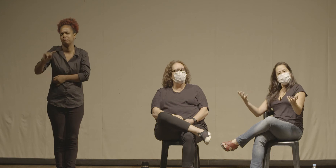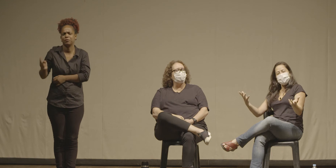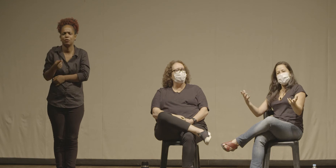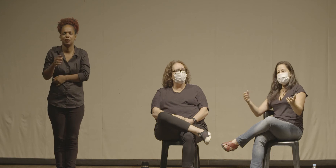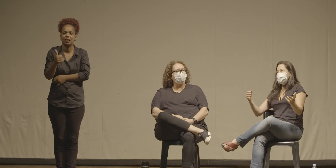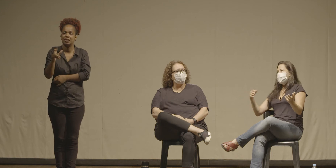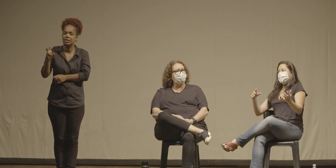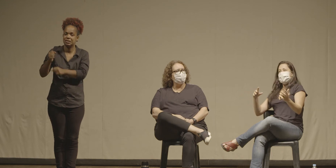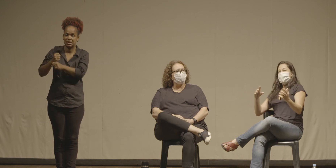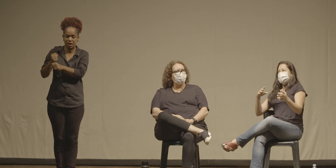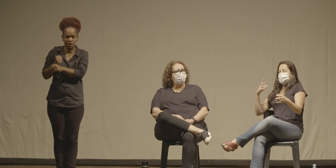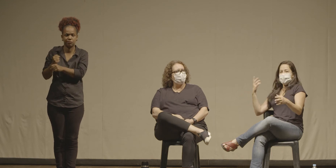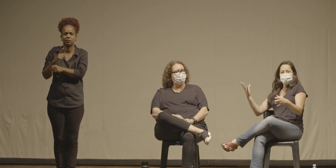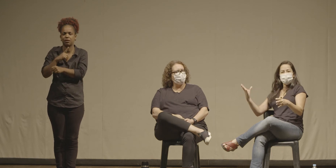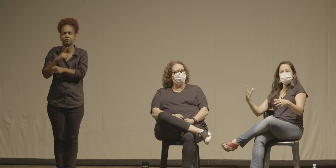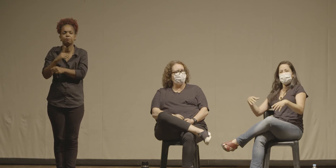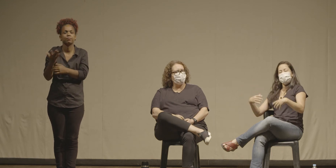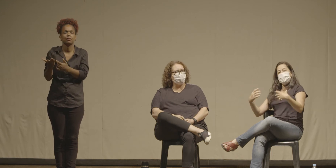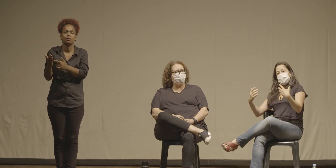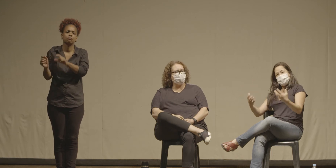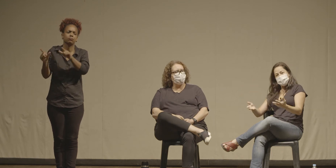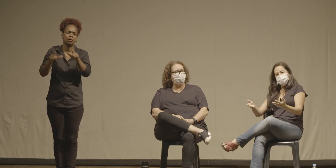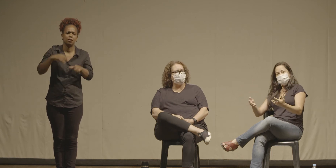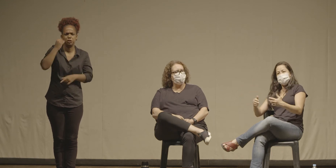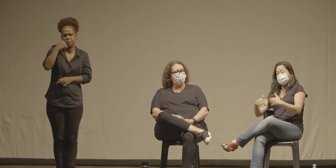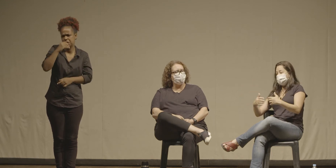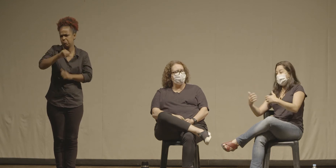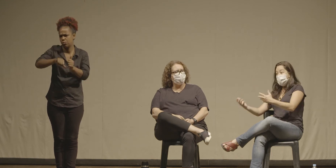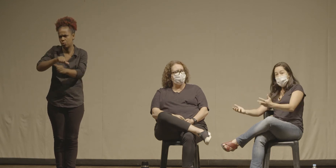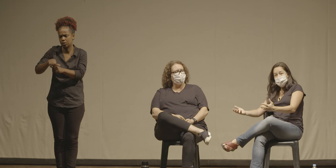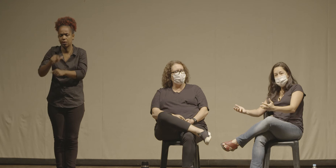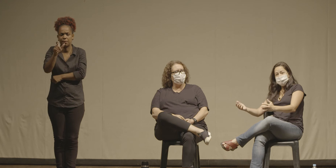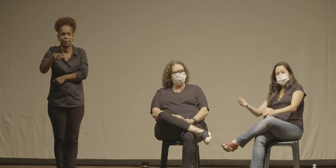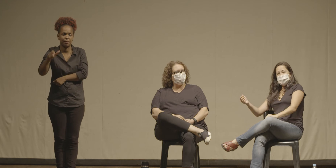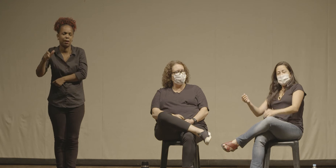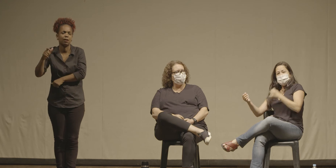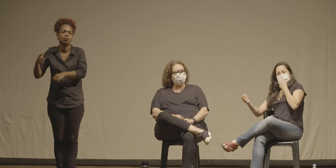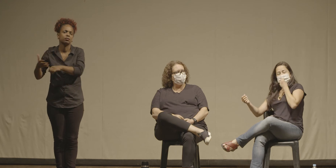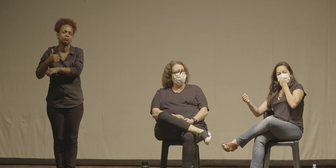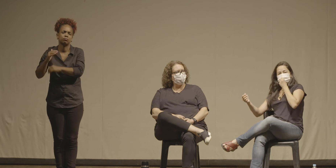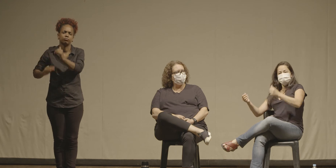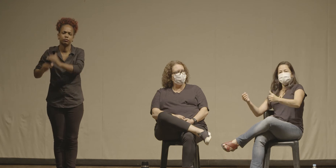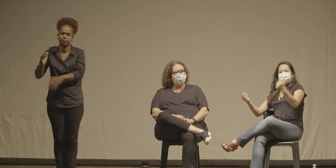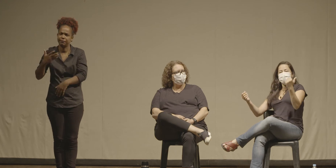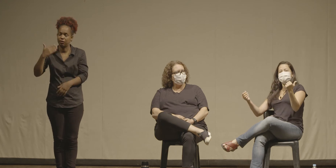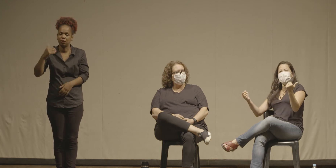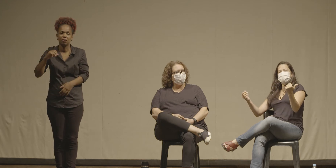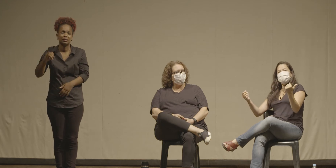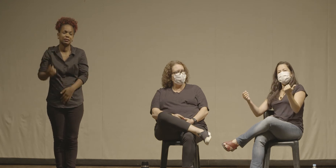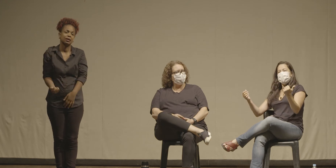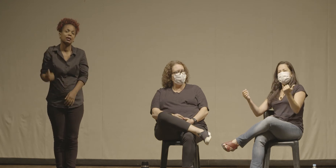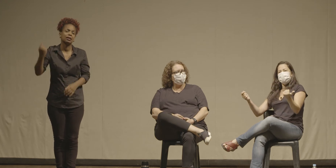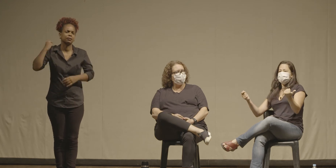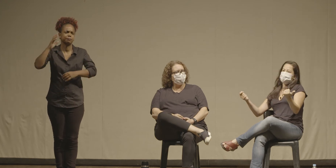anos em cartaz, os cenários mudam, a experiência muda, as pessoas melhoram. Mas se a gente tivesse lá